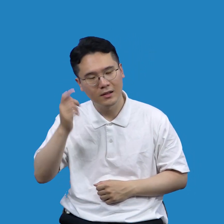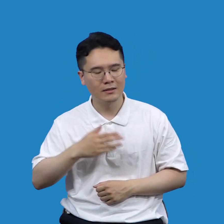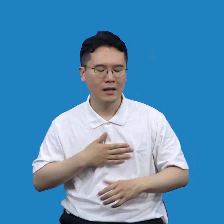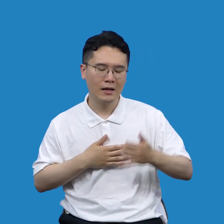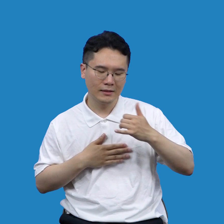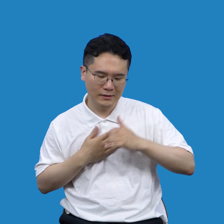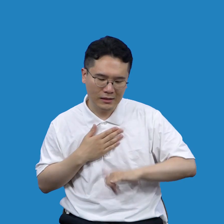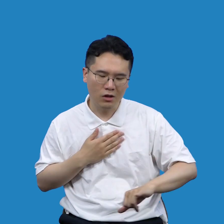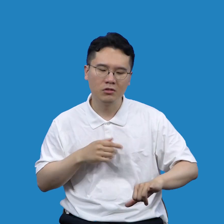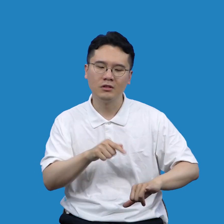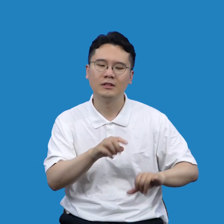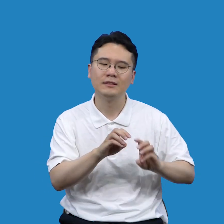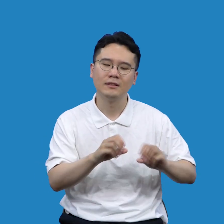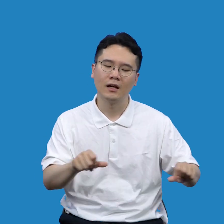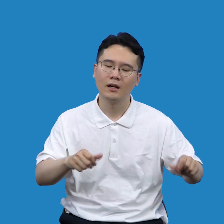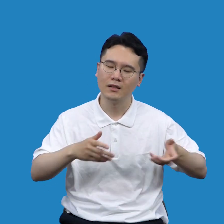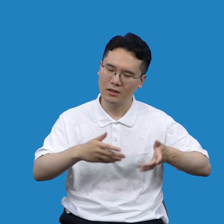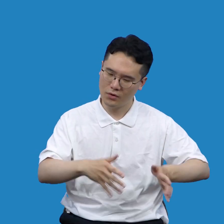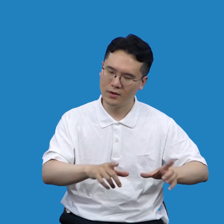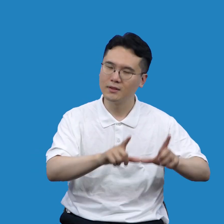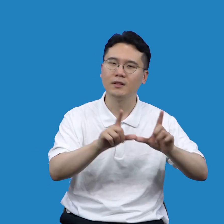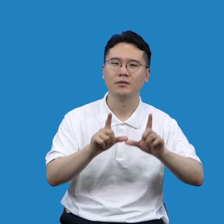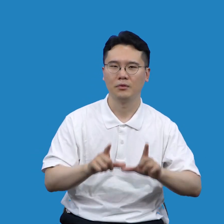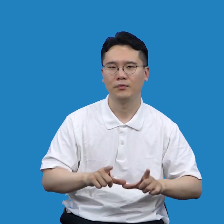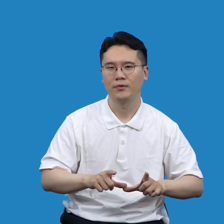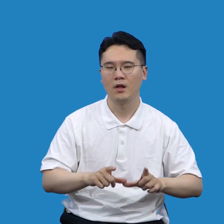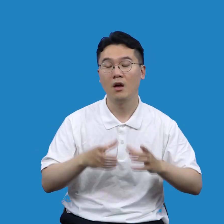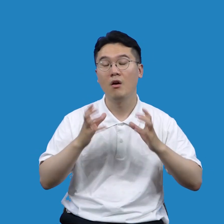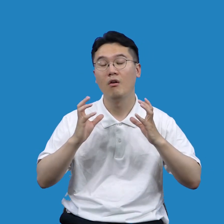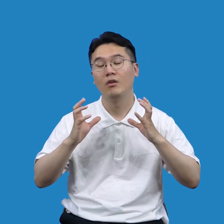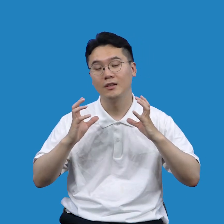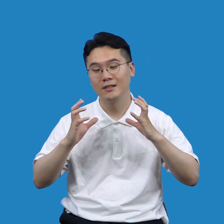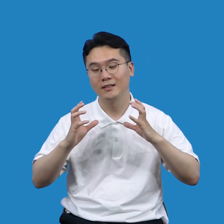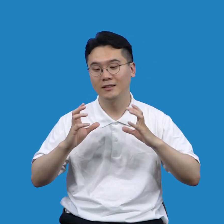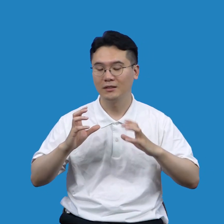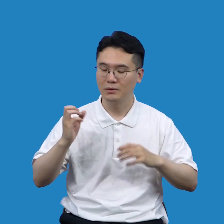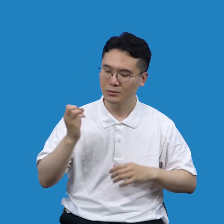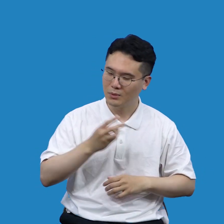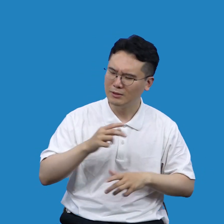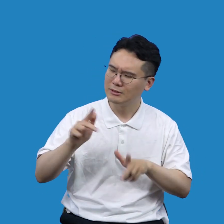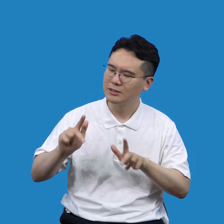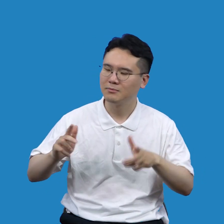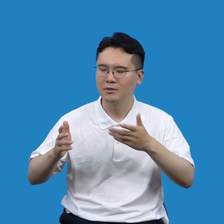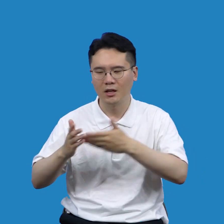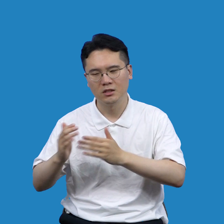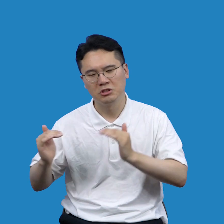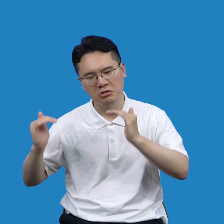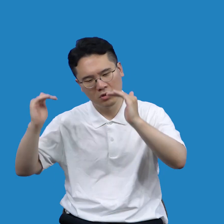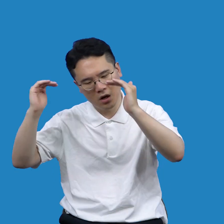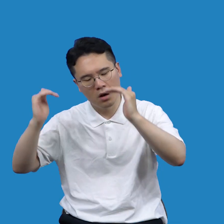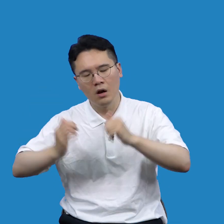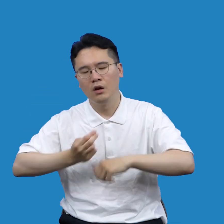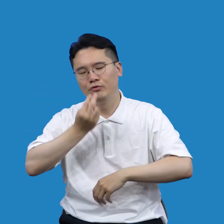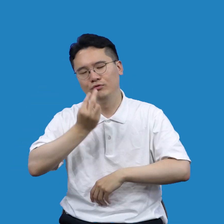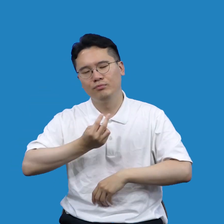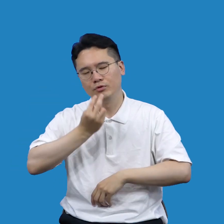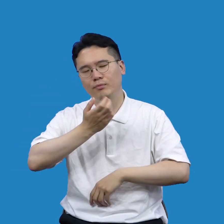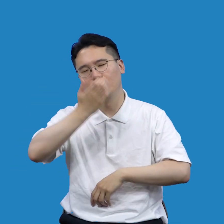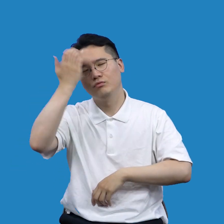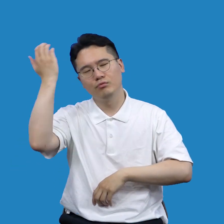땅에 태어나 사는 것, 어린아이 시절과 지금까지 숨을 쉬며 꿈을 꾸는